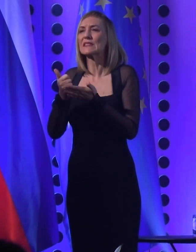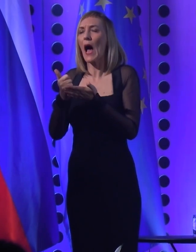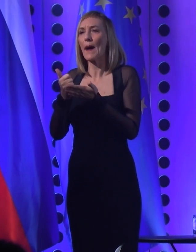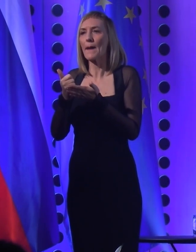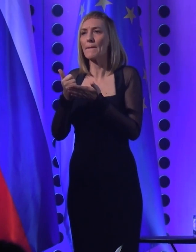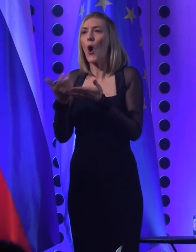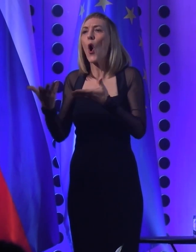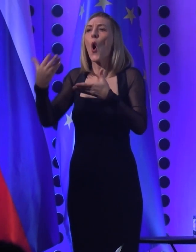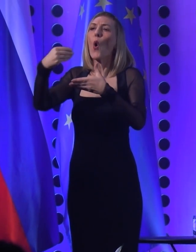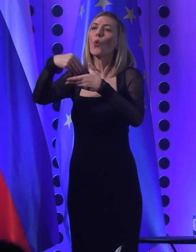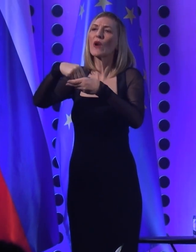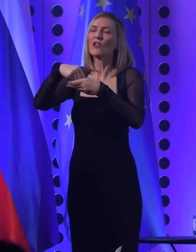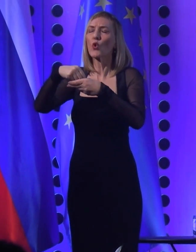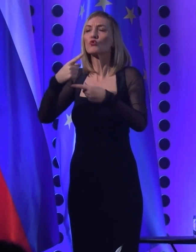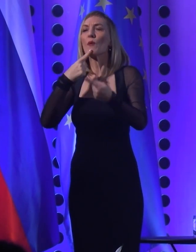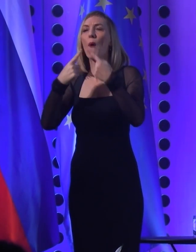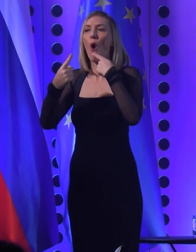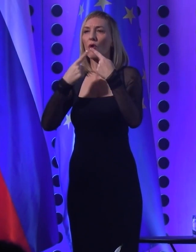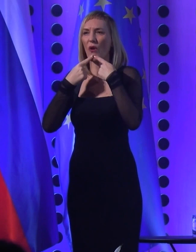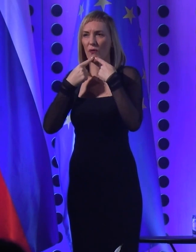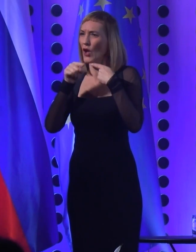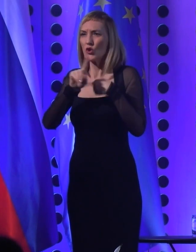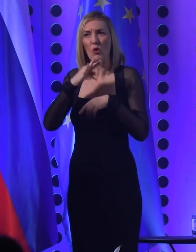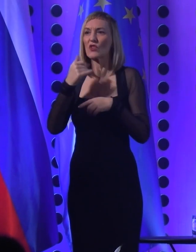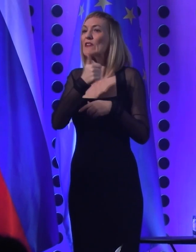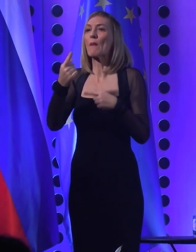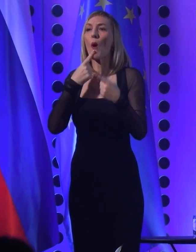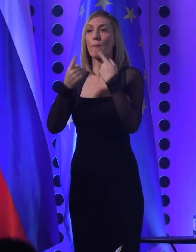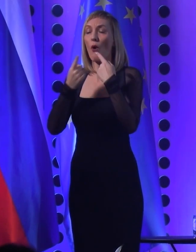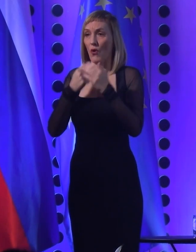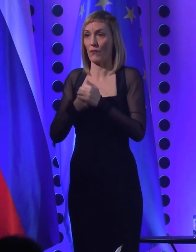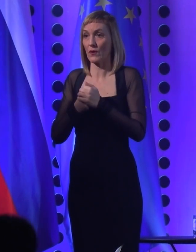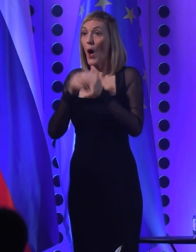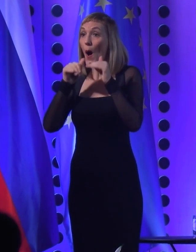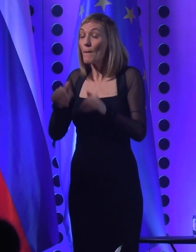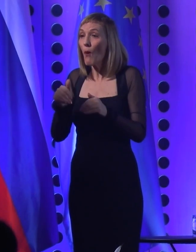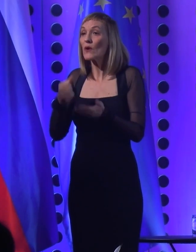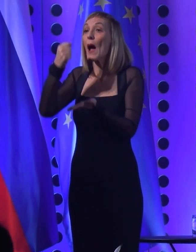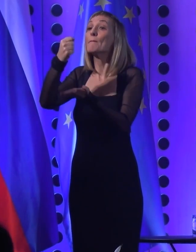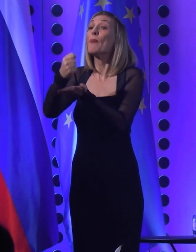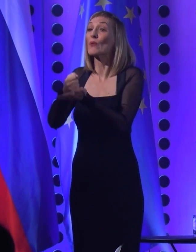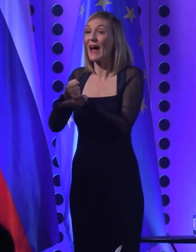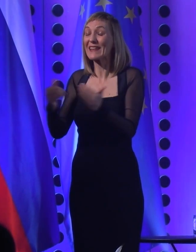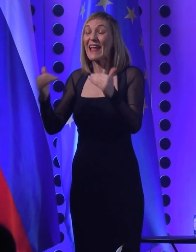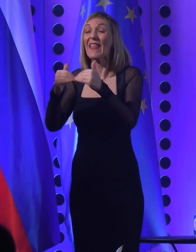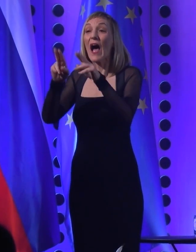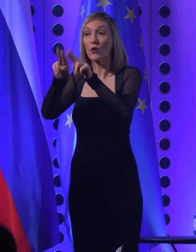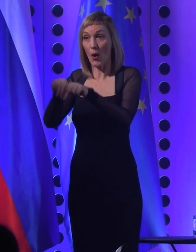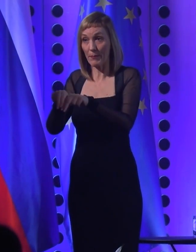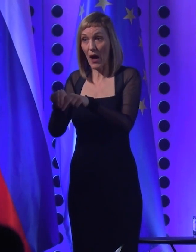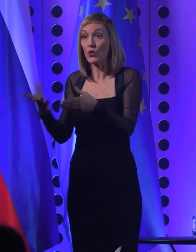forma vključujoč dialog. Ta ni dovolj. Temeljiti mora na, poudarjam,